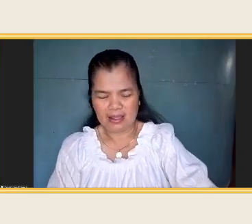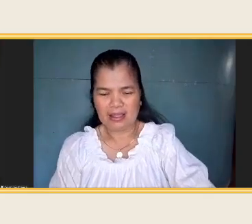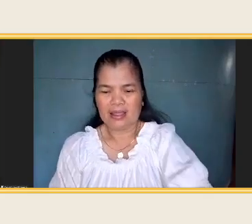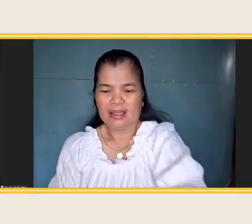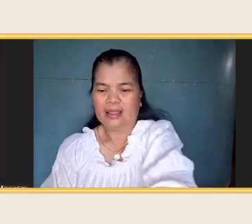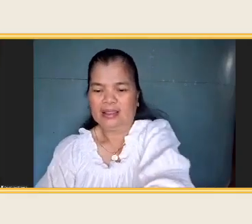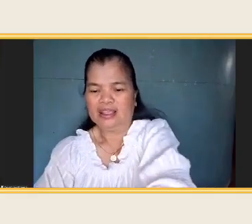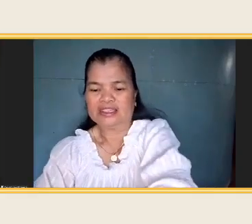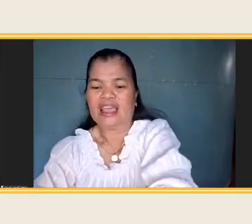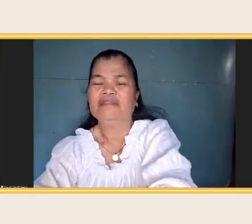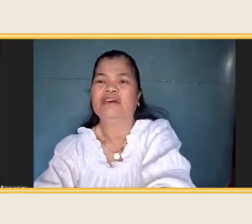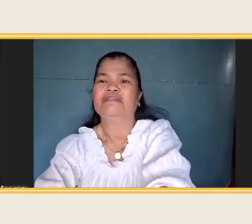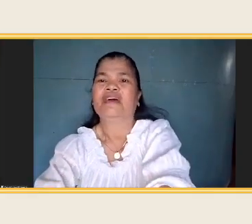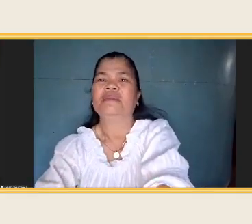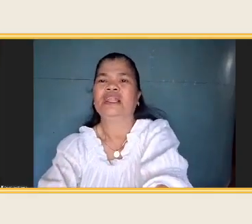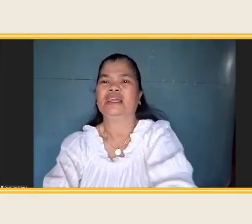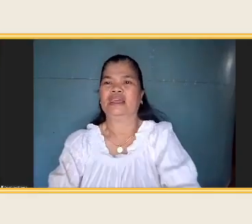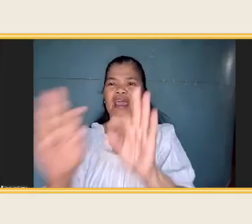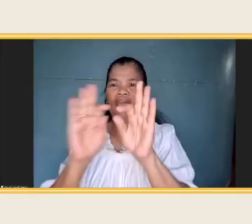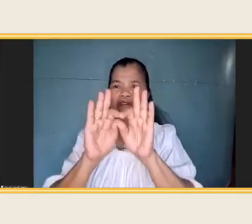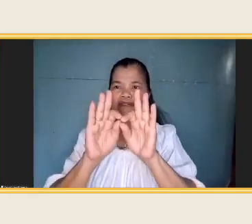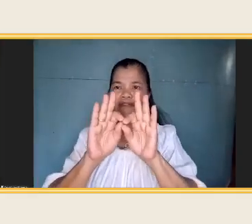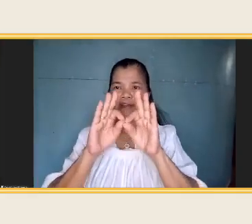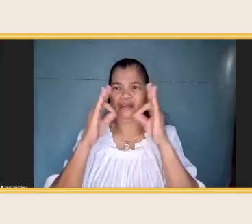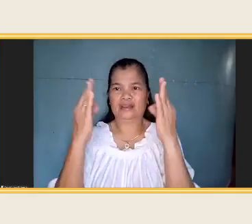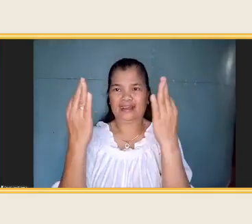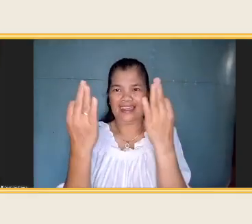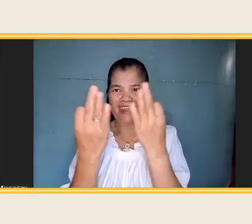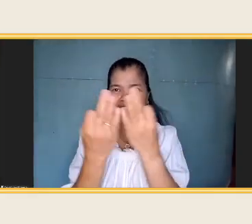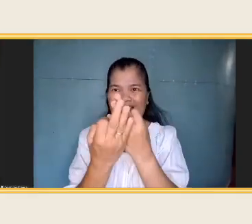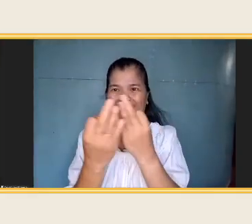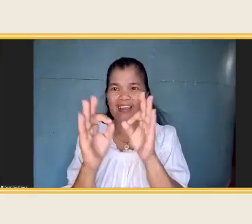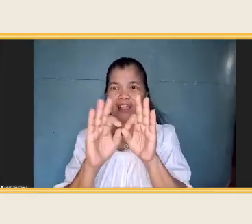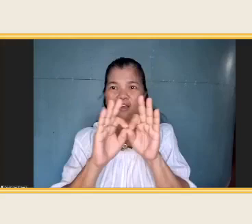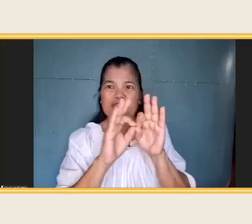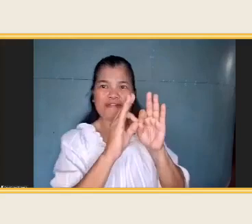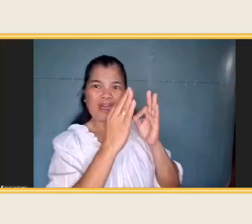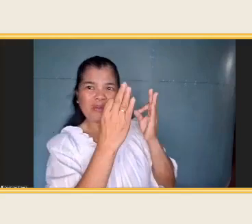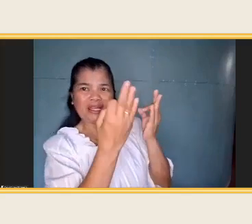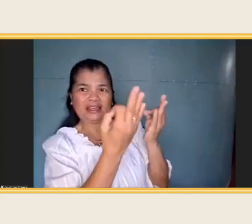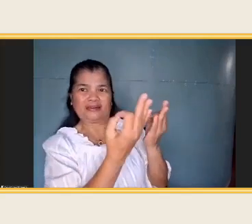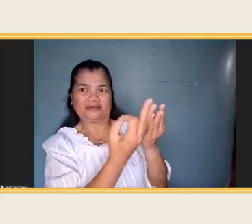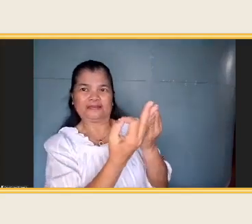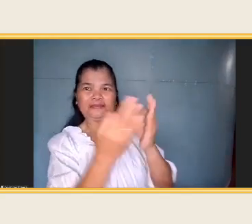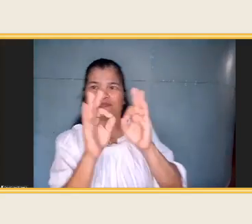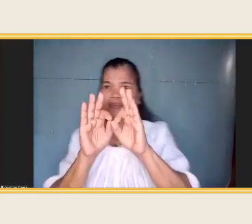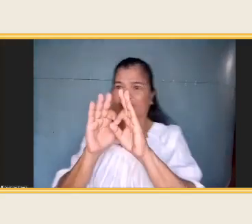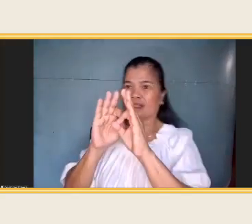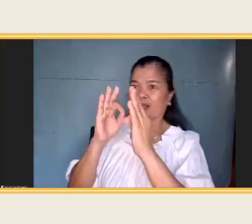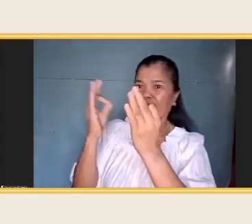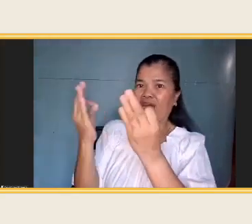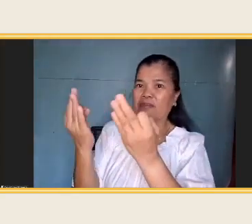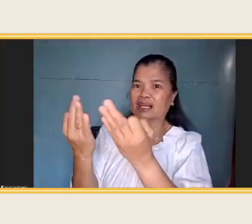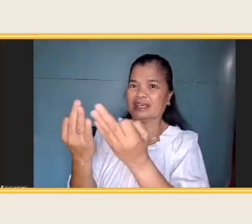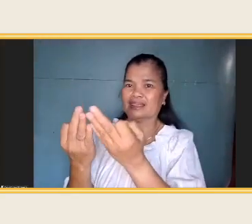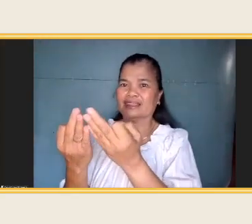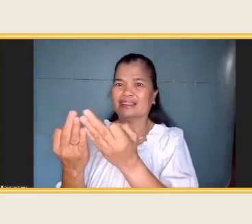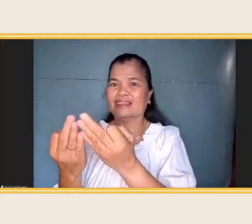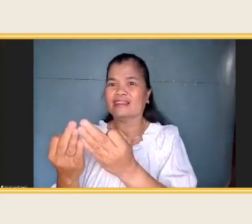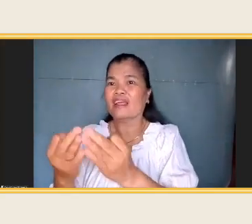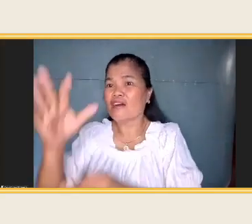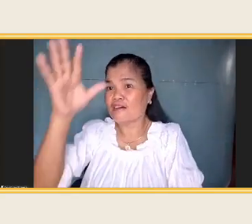Okay, the sign for family, F, ganyan. Family.